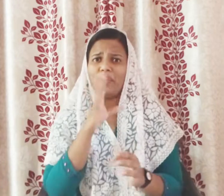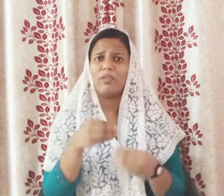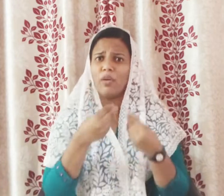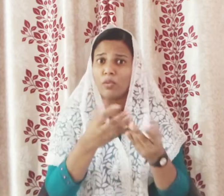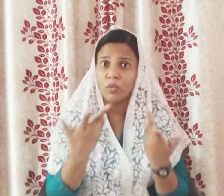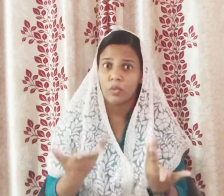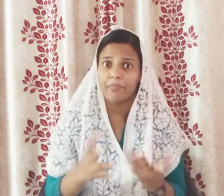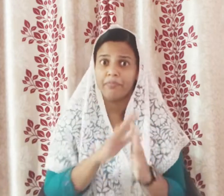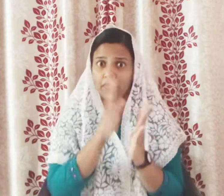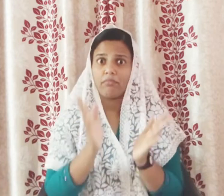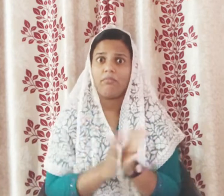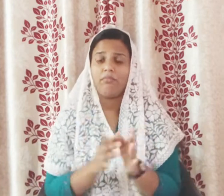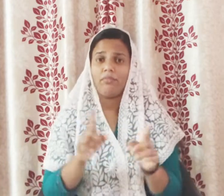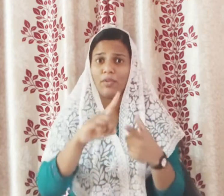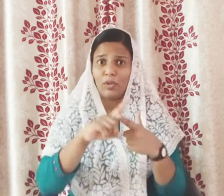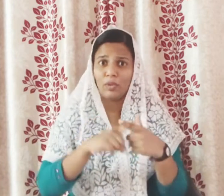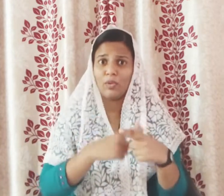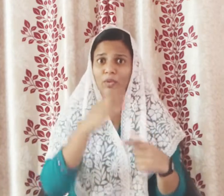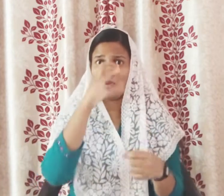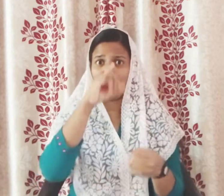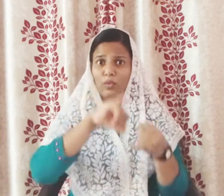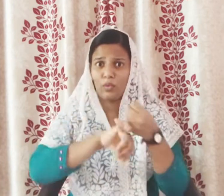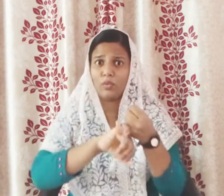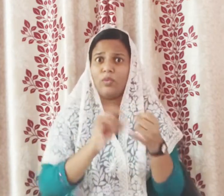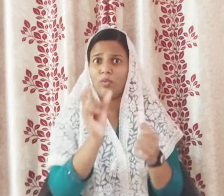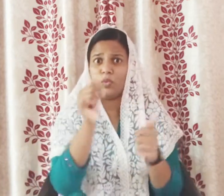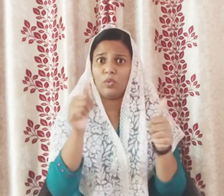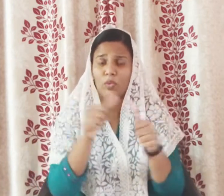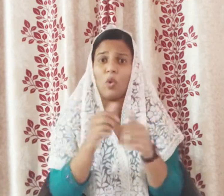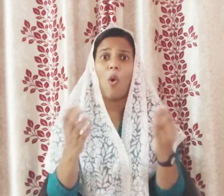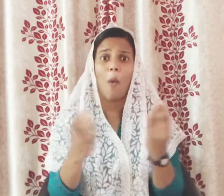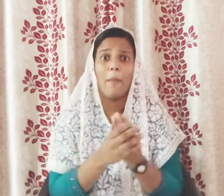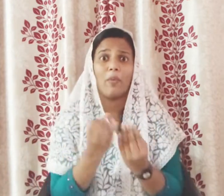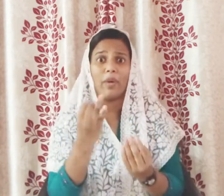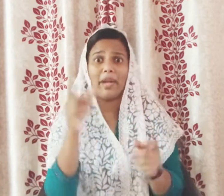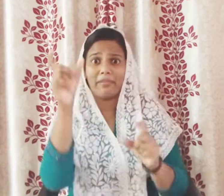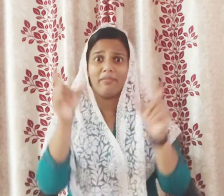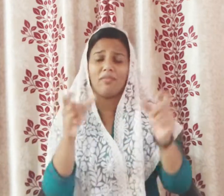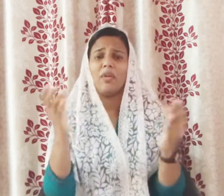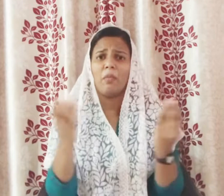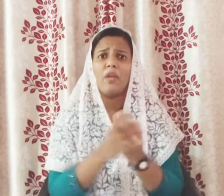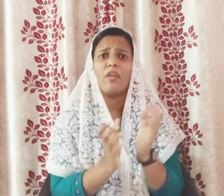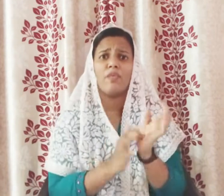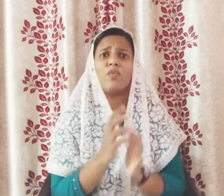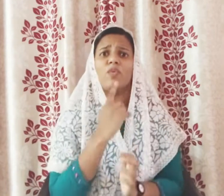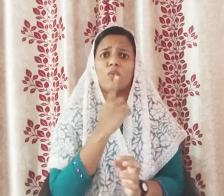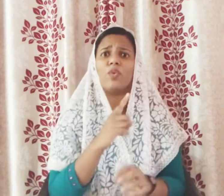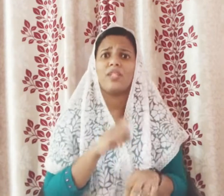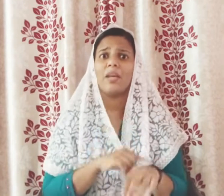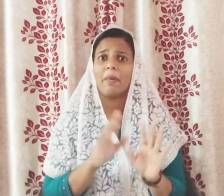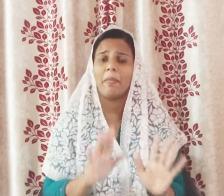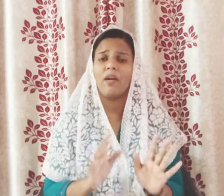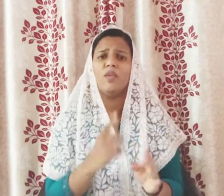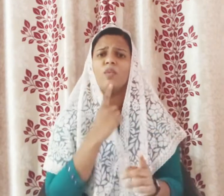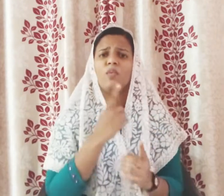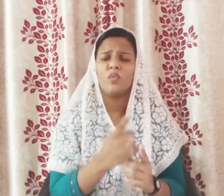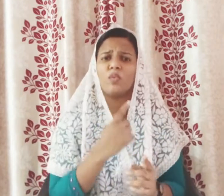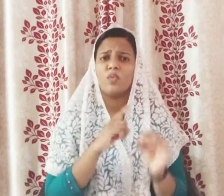വേദനിപ്പിച്ചിട്ടുണ്ടോ? ഇവിടെ യോശുവയും മൂപ്പന്മാരോട് ഒരുമിച്ച് ദൈവസന്നിധി കിടക്കുക, സാഷ്ടാംഗം വീണ് കിടക്കുക, അവരെ യഹോവയുടെ അവർ